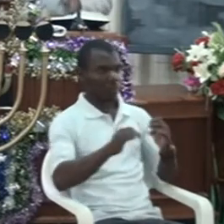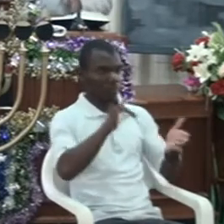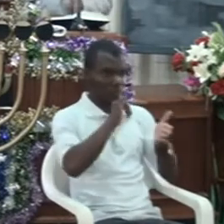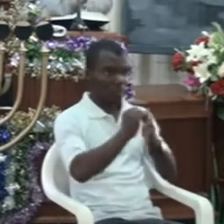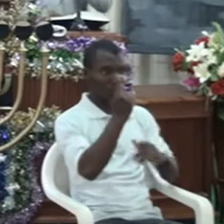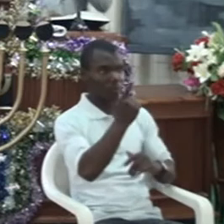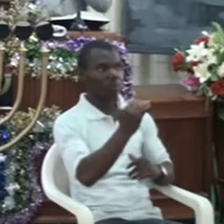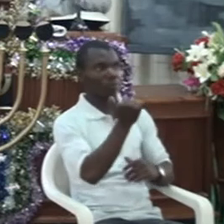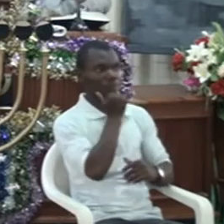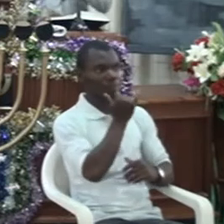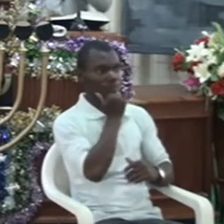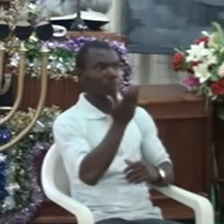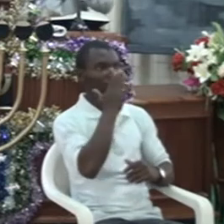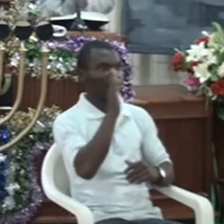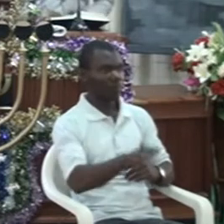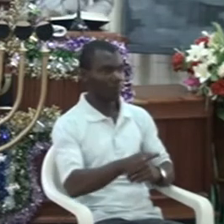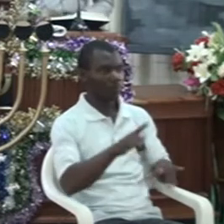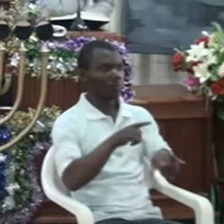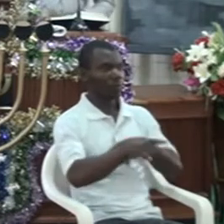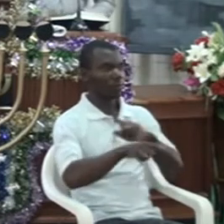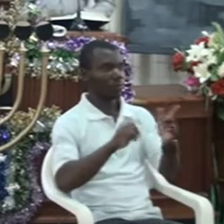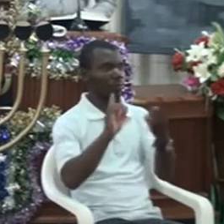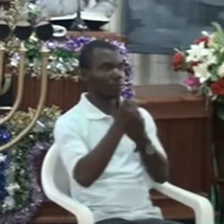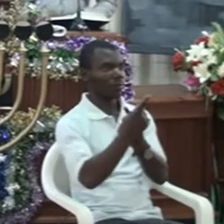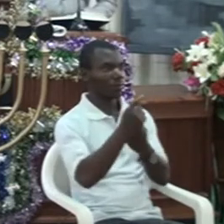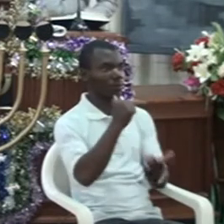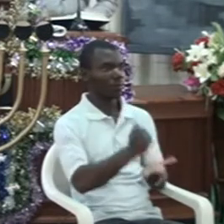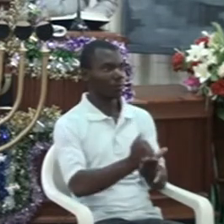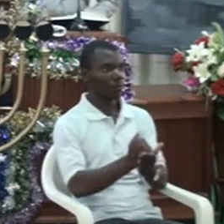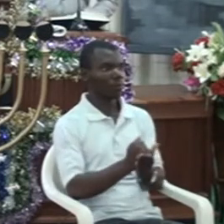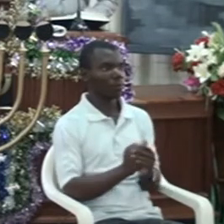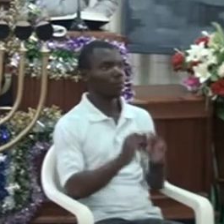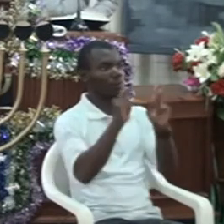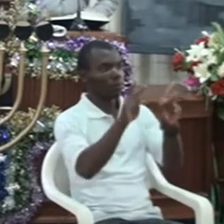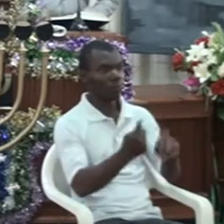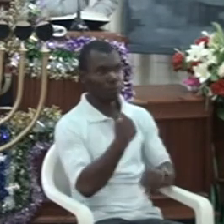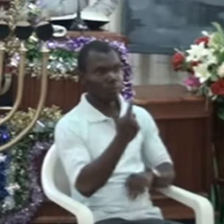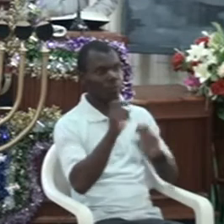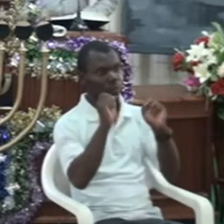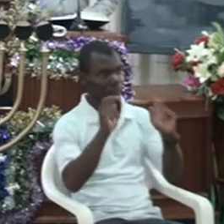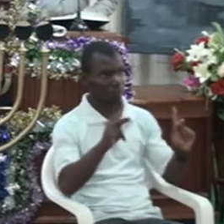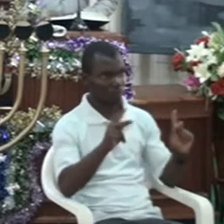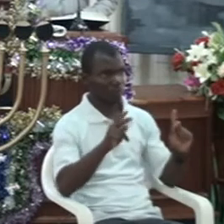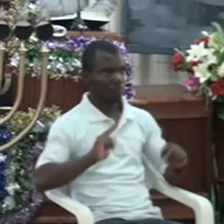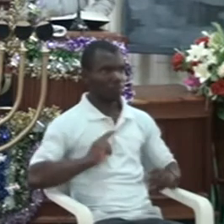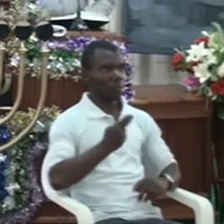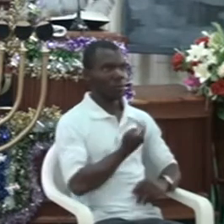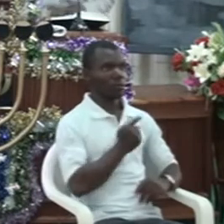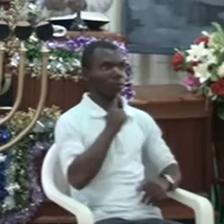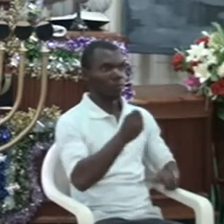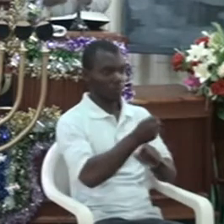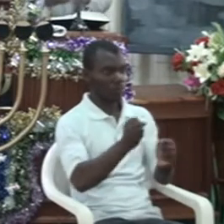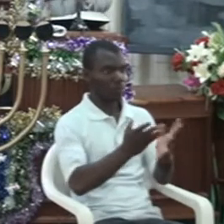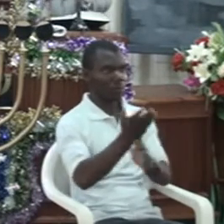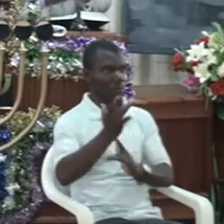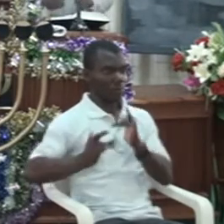C'est une fausse doctrine. Lui m'affondir sur le bon. Les gens disent ok. Attention, ok. Tout me reconnaît au coin.